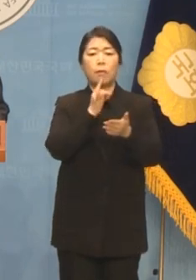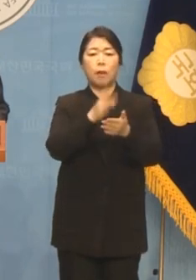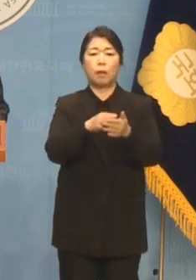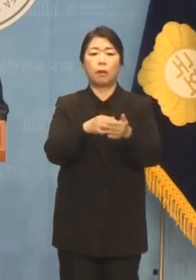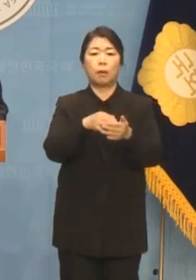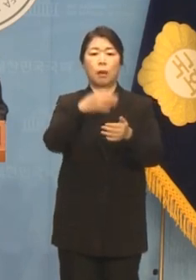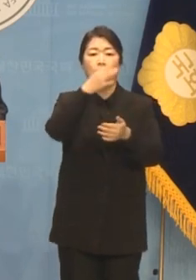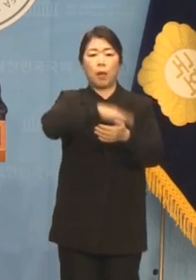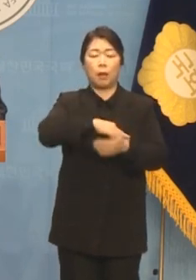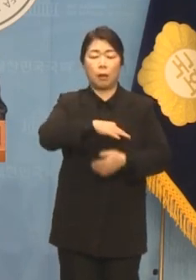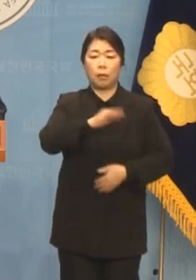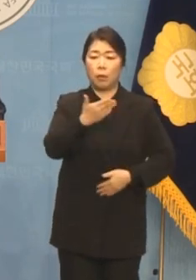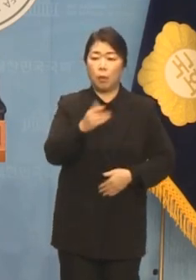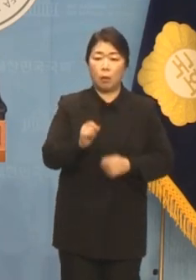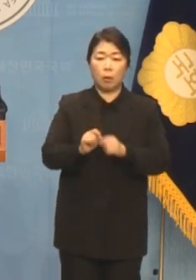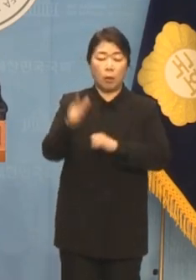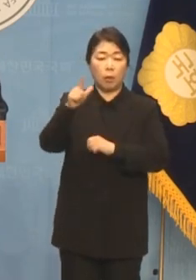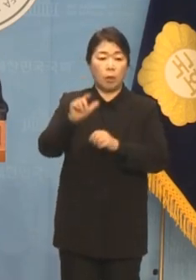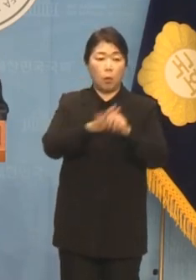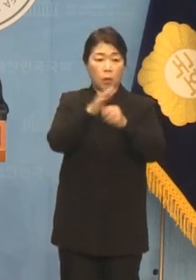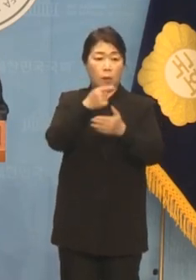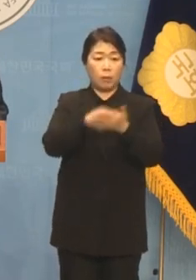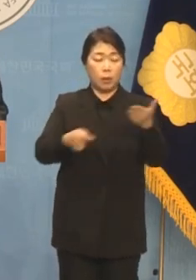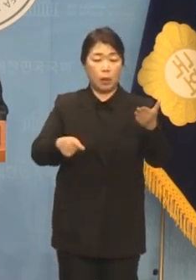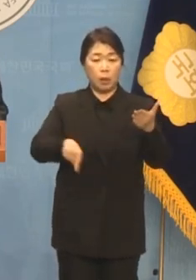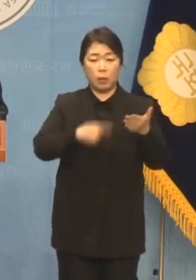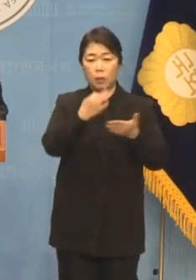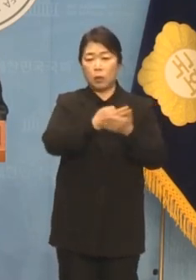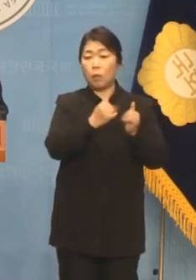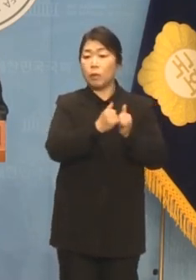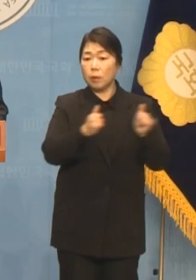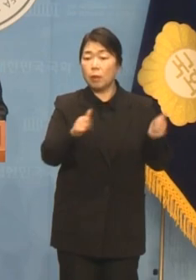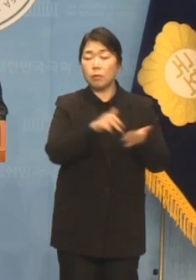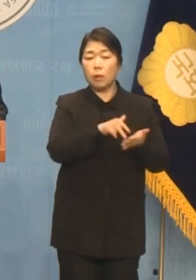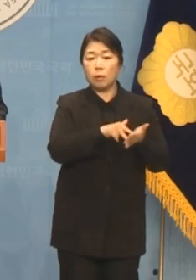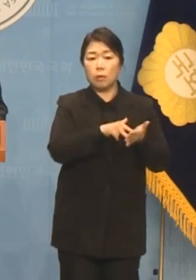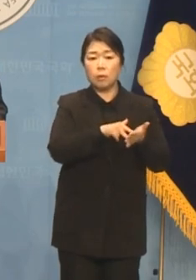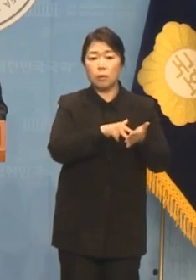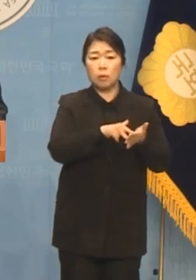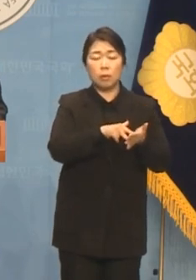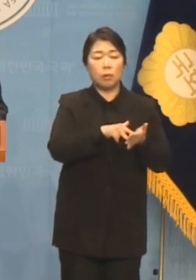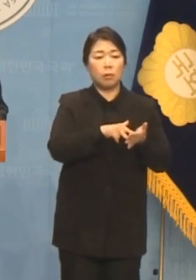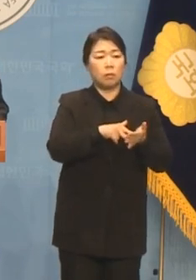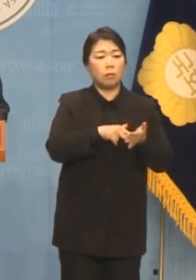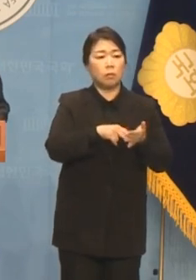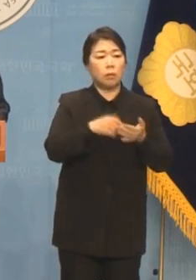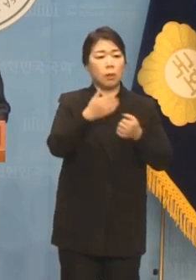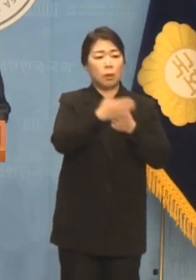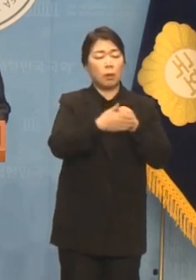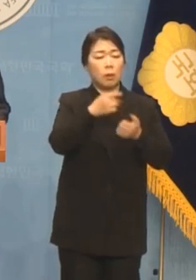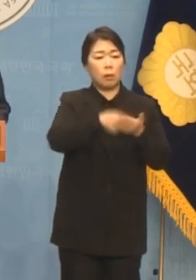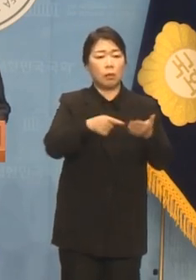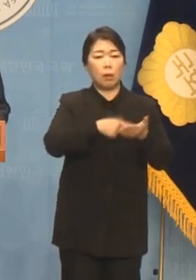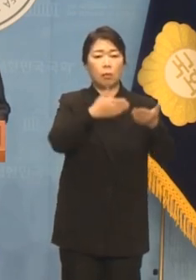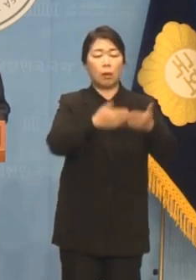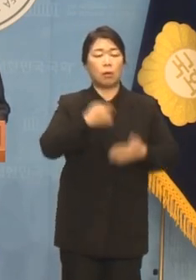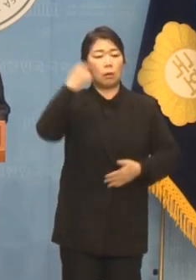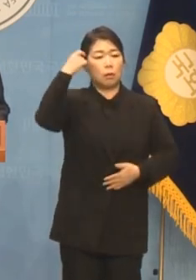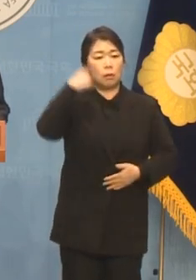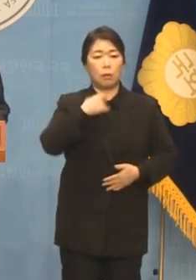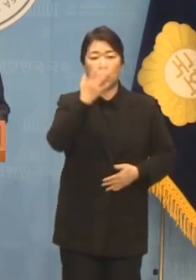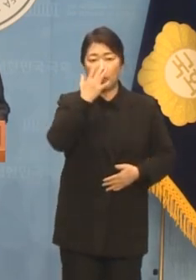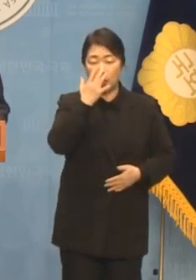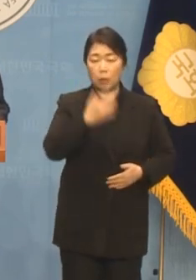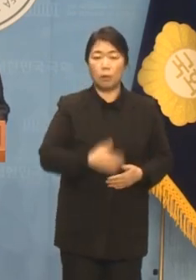보고 대다수의 코로나 피해 소상공인 자영업자들은 온기 마저도 느끼지 못한 채 일용직